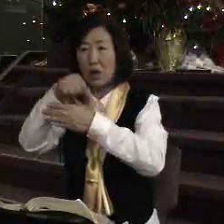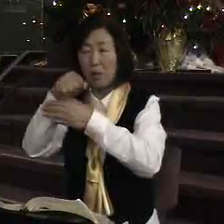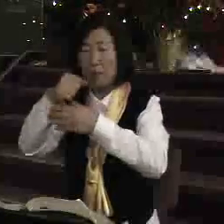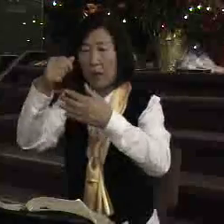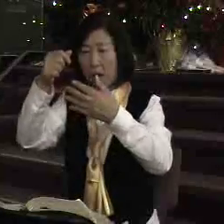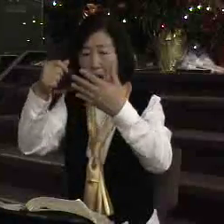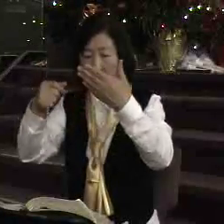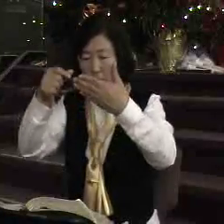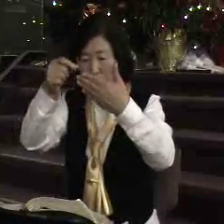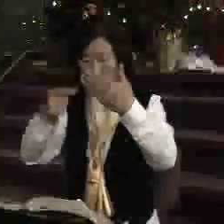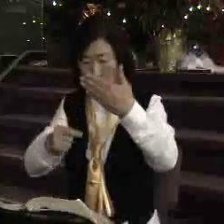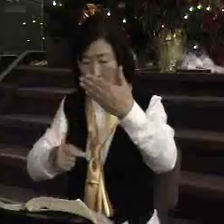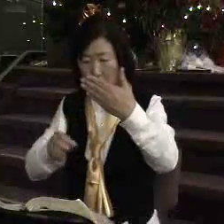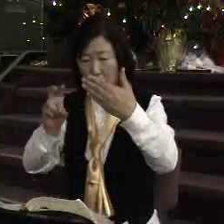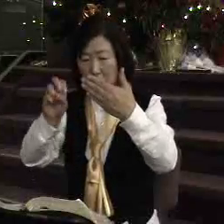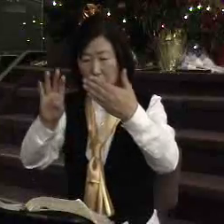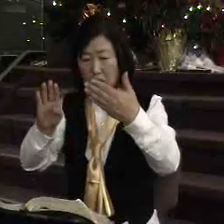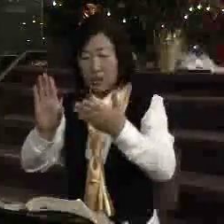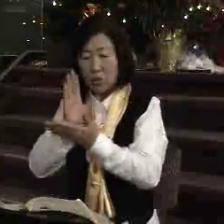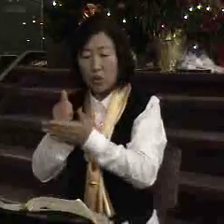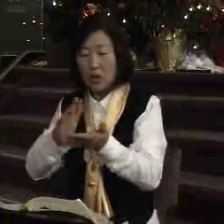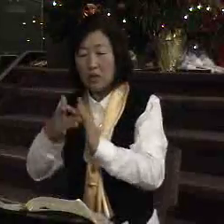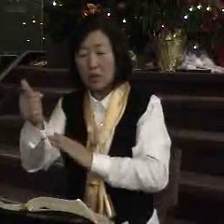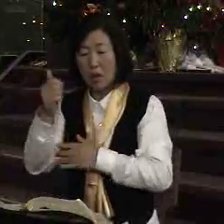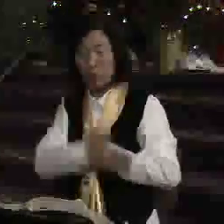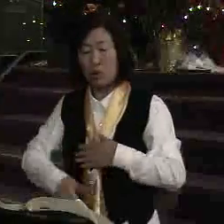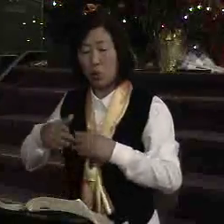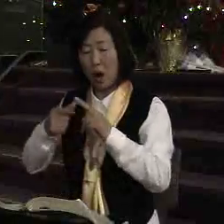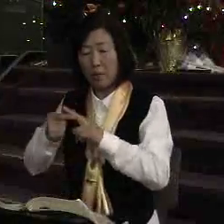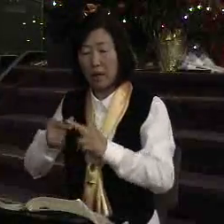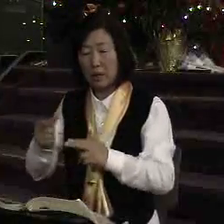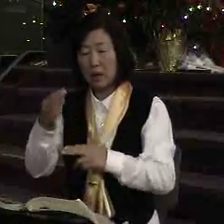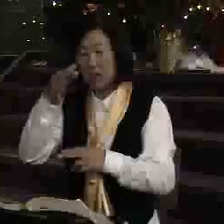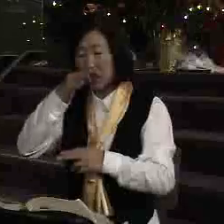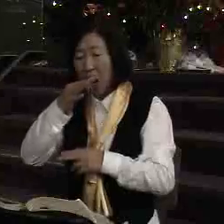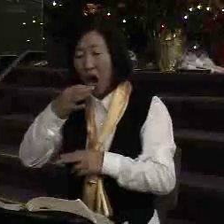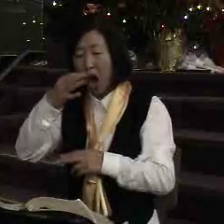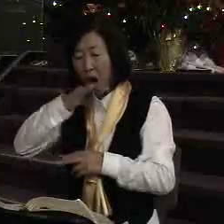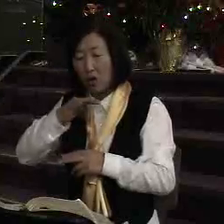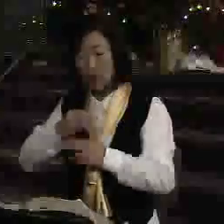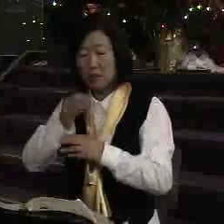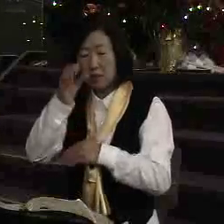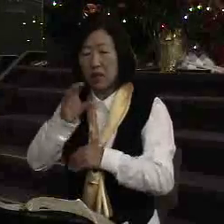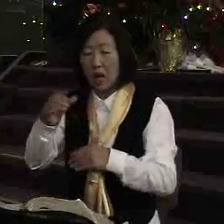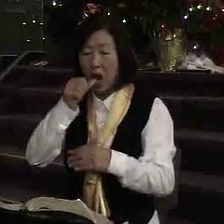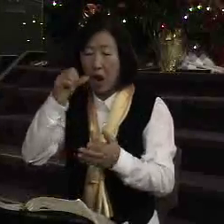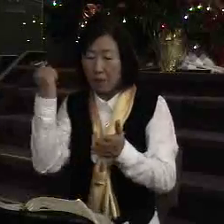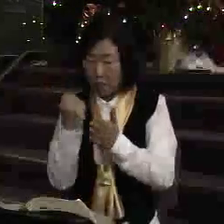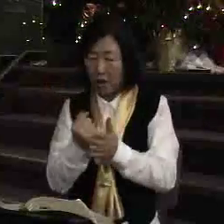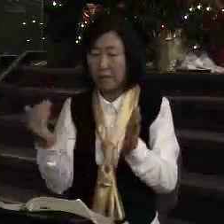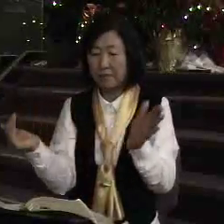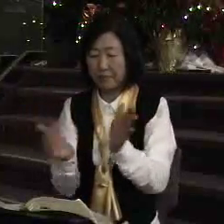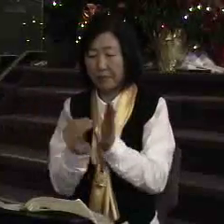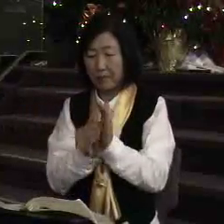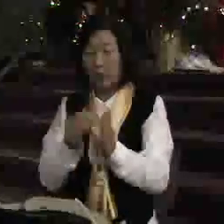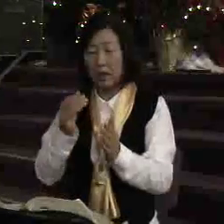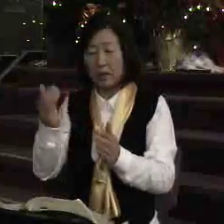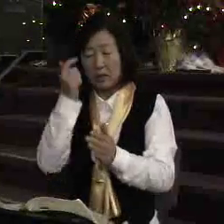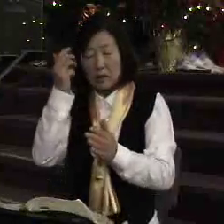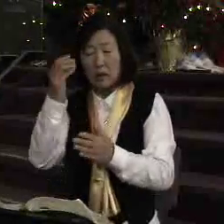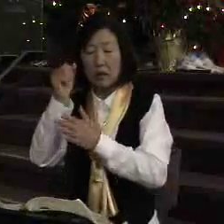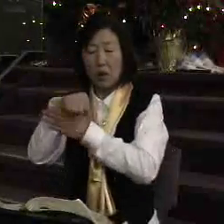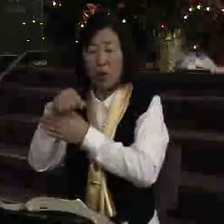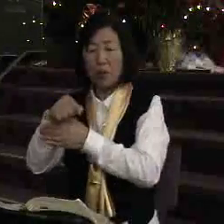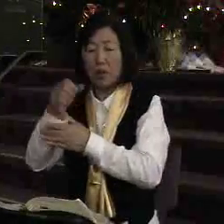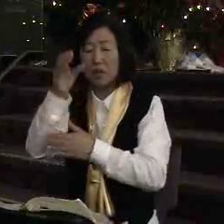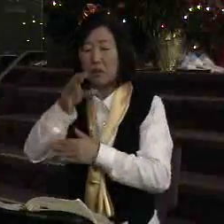연결시켜주는 24절의 말씀, 그리스도 예수의 사람들은 육체와 함께 그 정과 욕심을 십자가에 못 박았느니라. 성령의 열매와